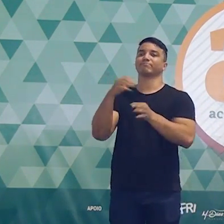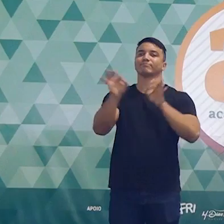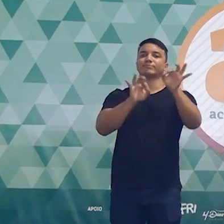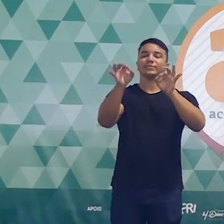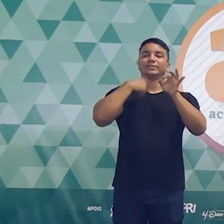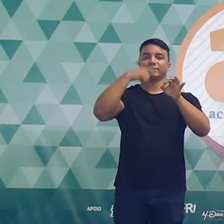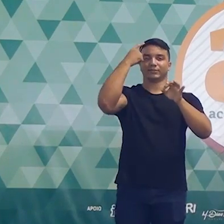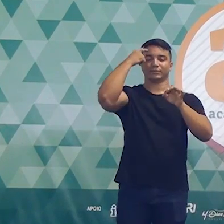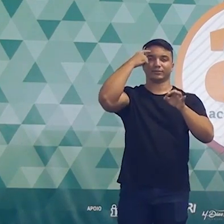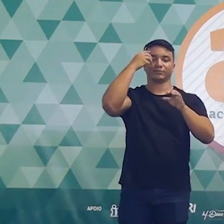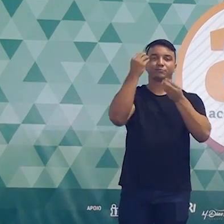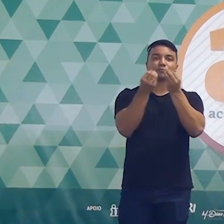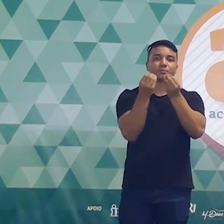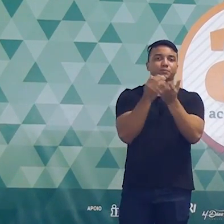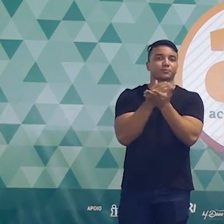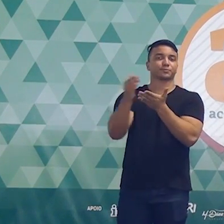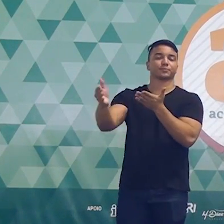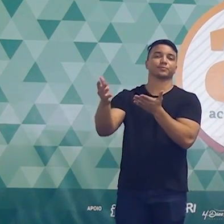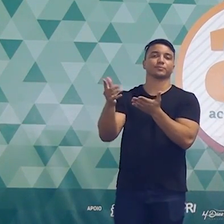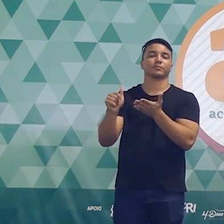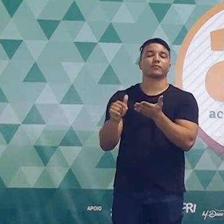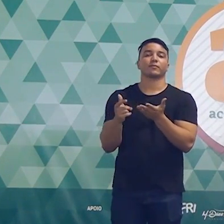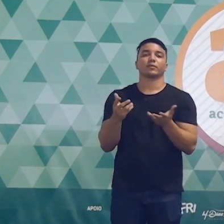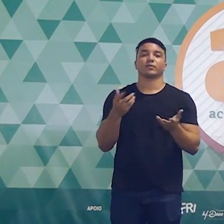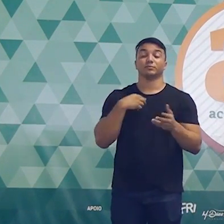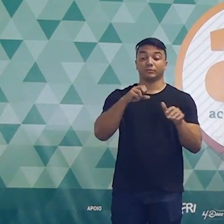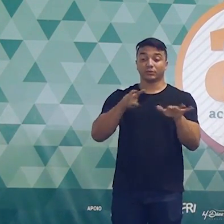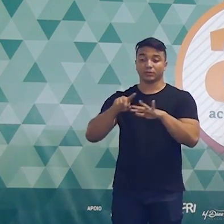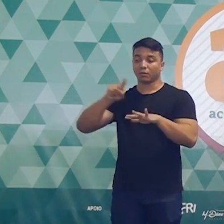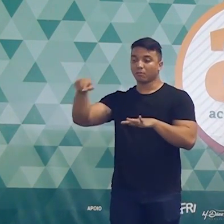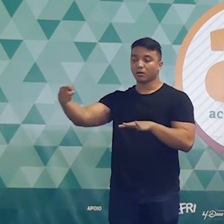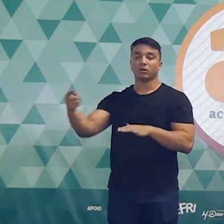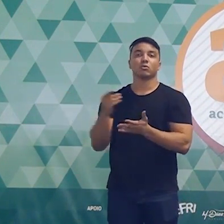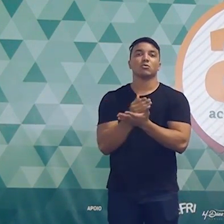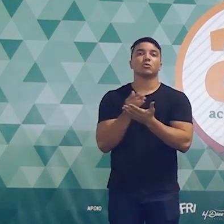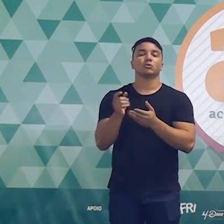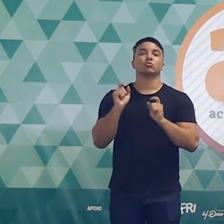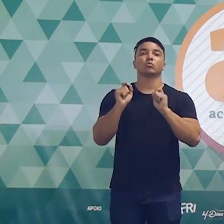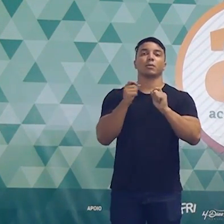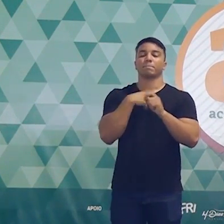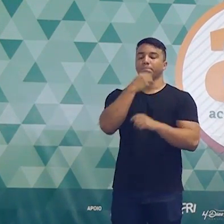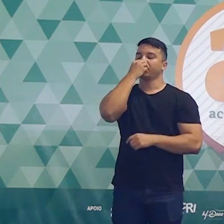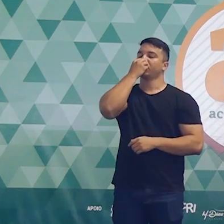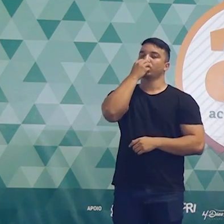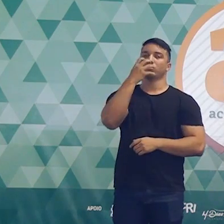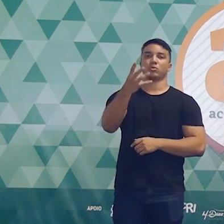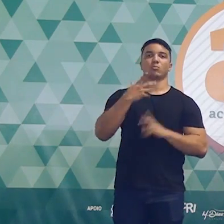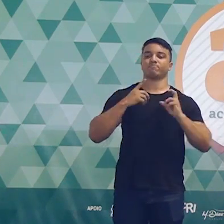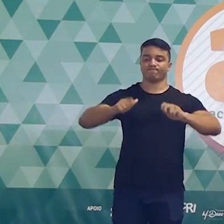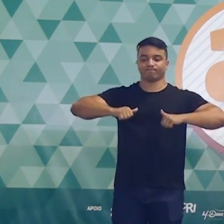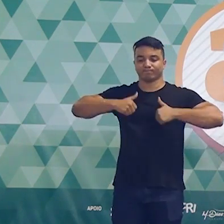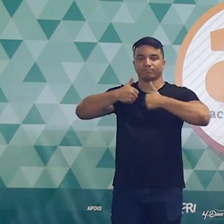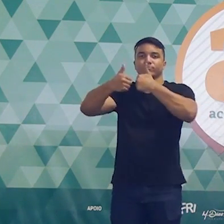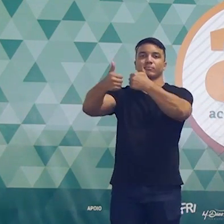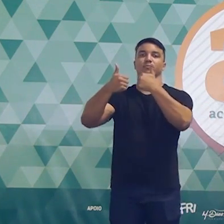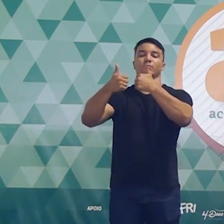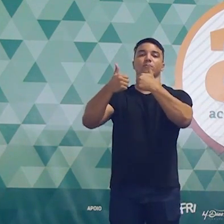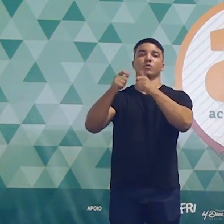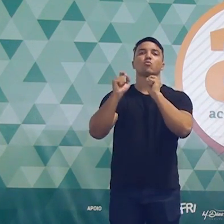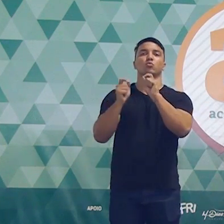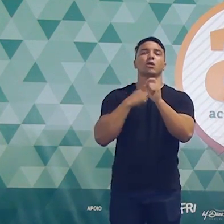um raciocínio para a gente semana que vem desempenhar o melhor de nós para